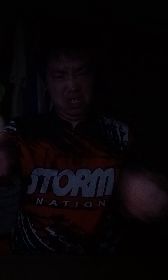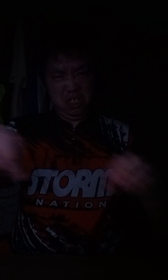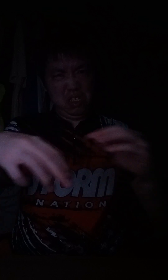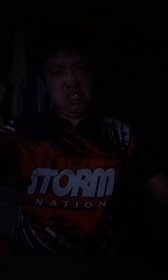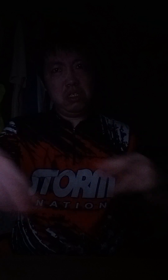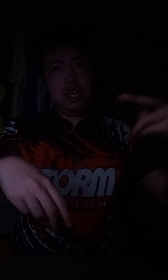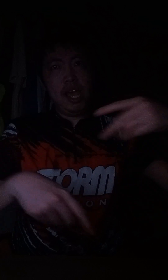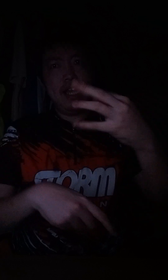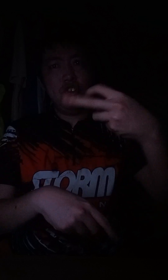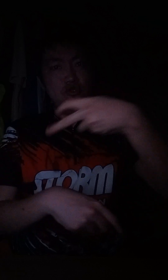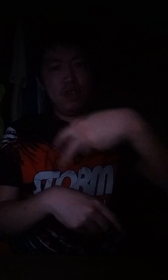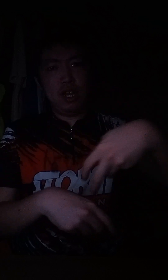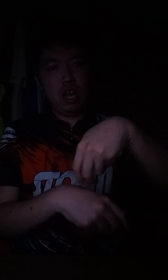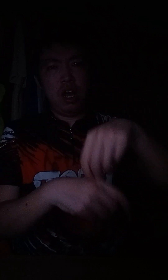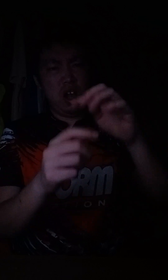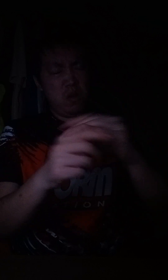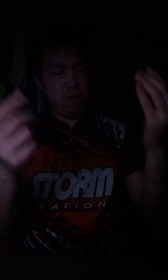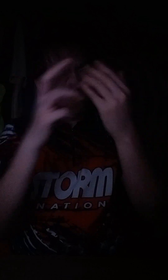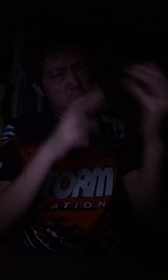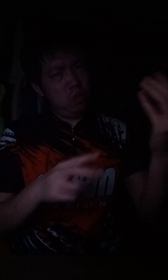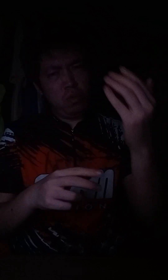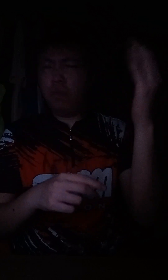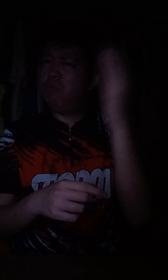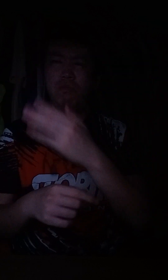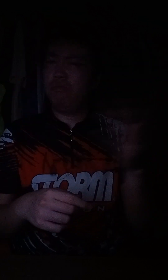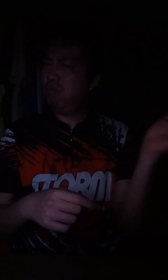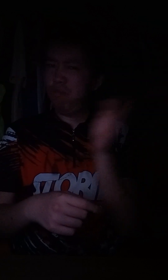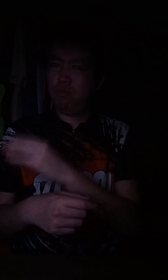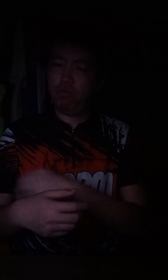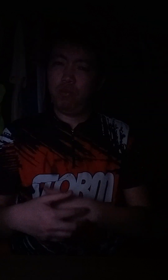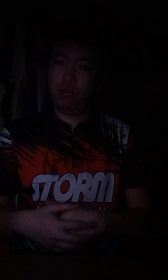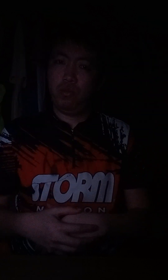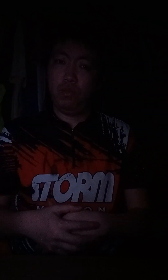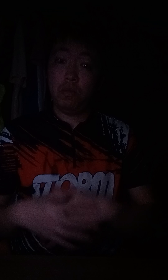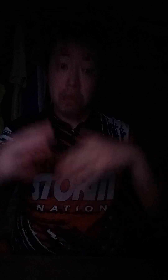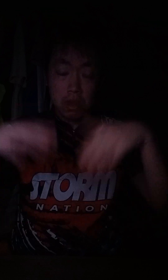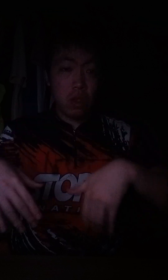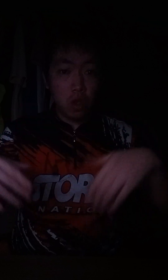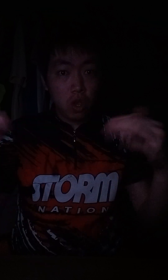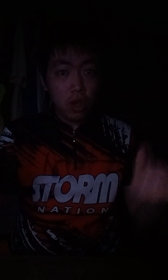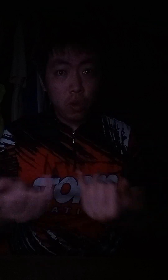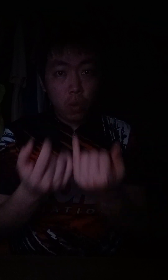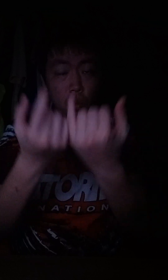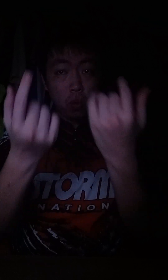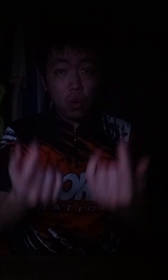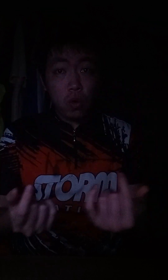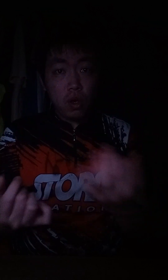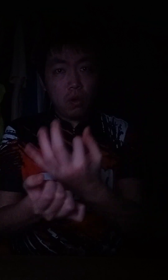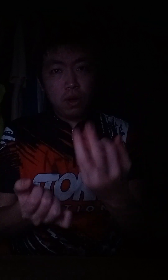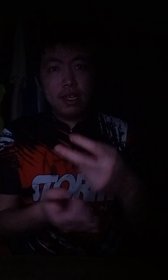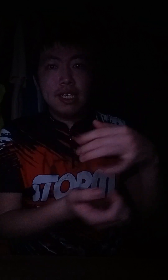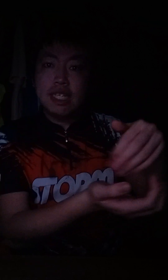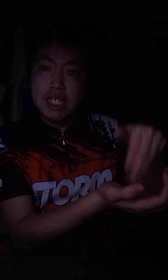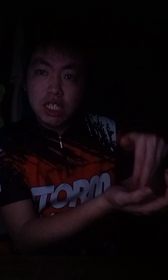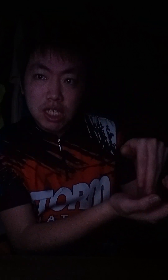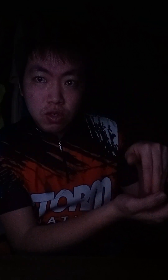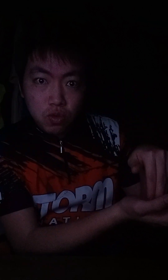구겨진 SUV가 제 형체를 알아보기 어렵습니다. 오늘 새벽 남해고속도로 부산 방향 동김해 나들목을